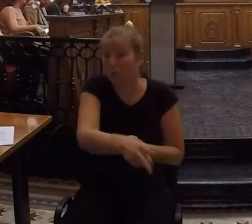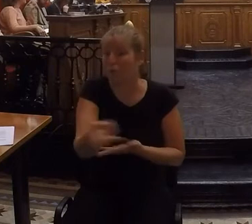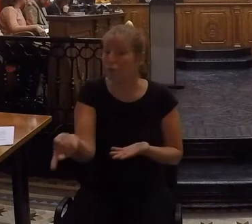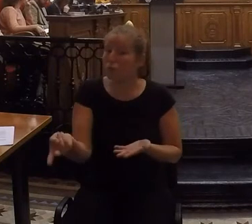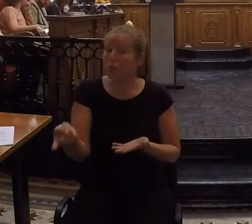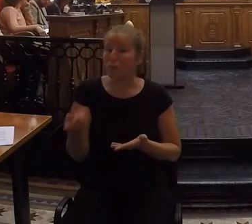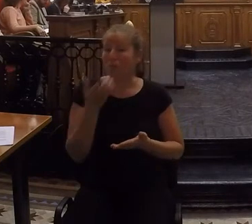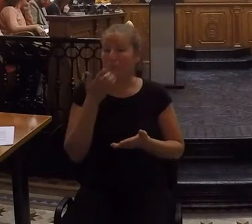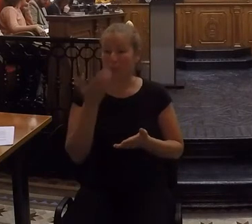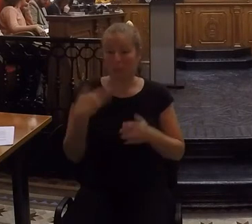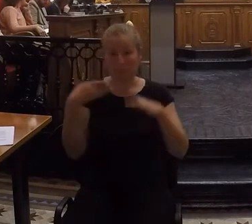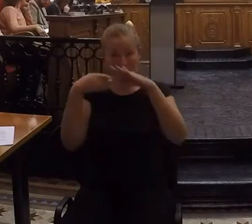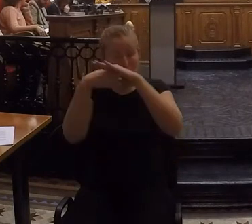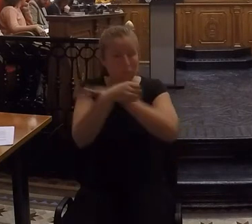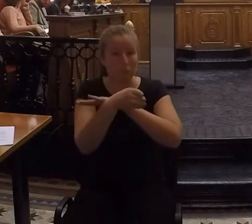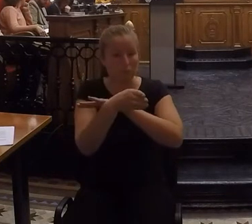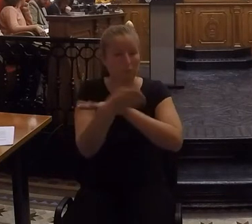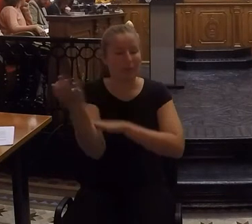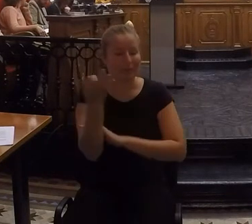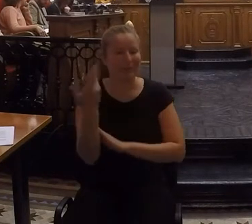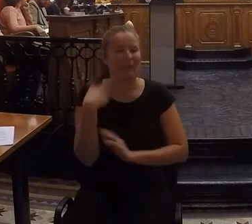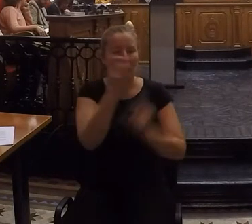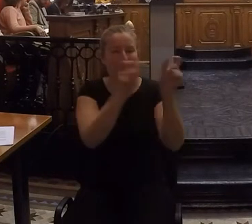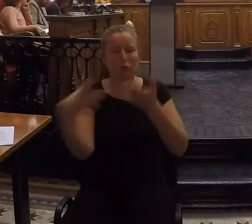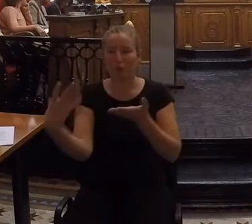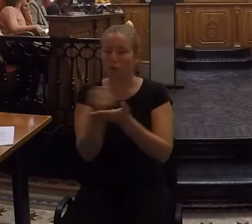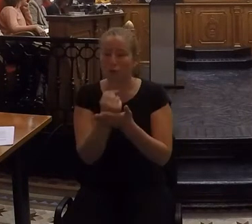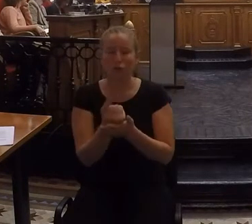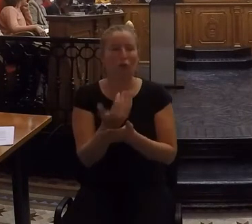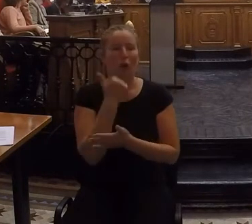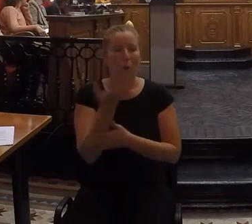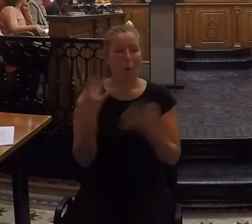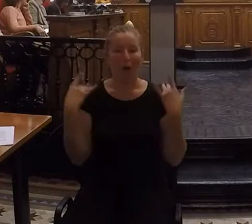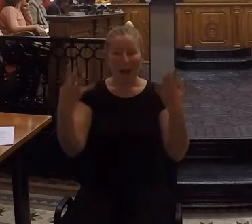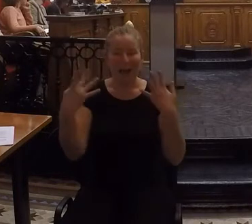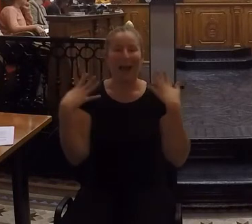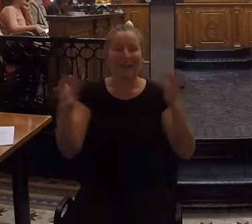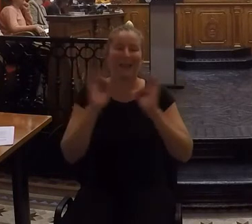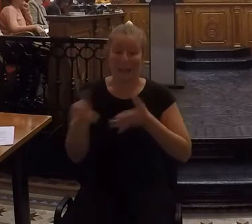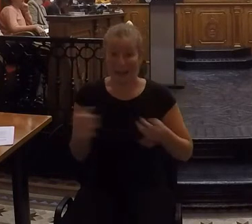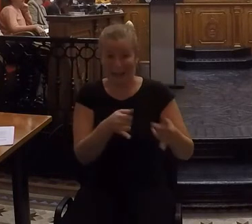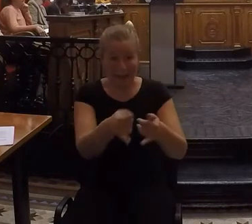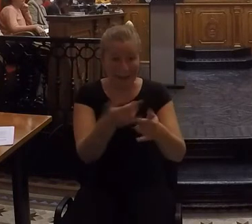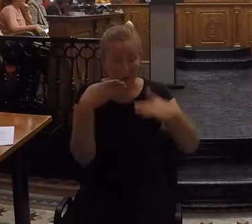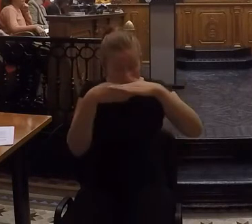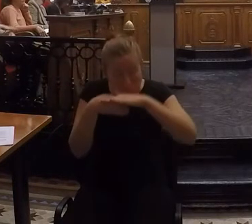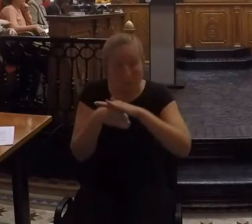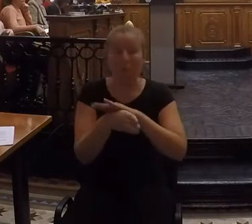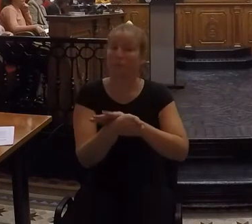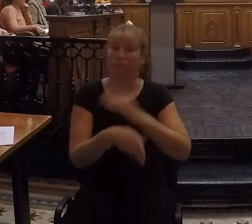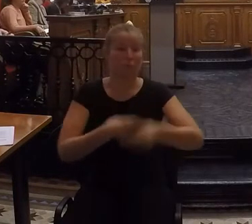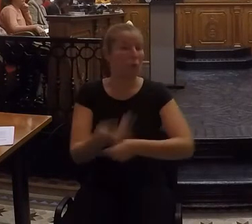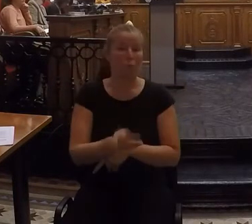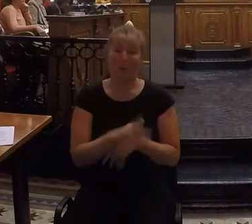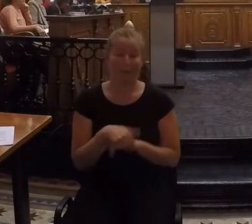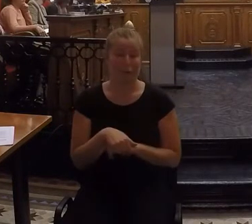vulnerables para facilitar el acceso a la ciudadanía a los jardines que dan a las laderas del río Vinalopó. Este proyecto, en los fondos